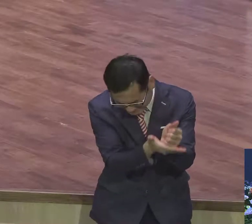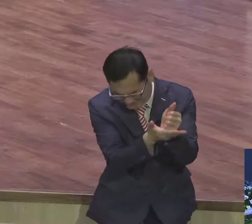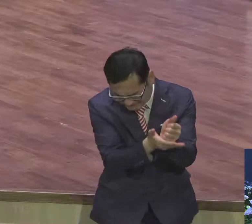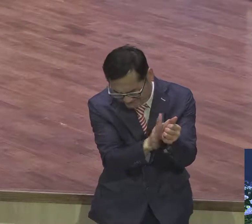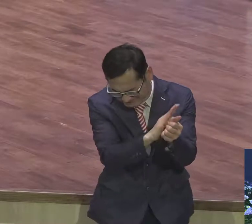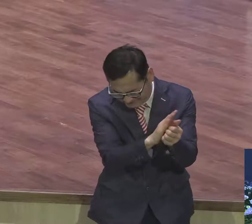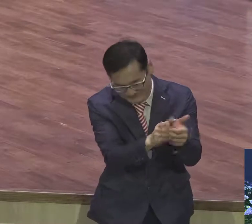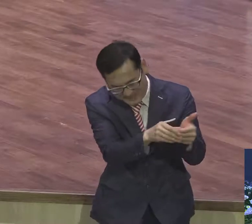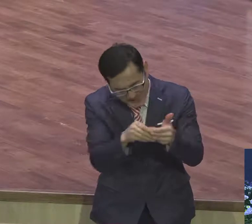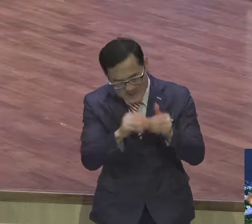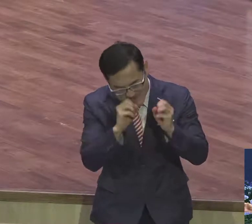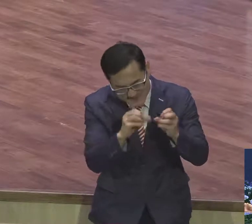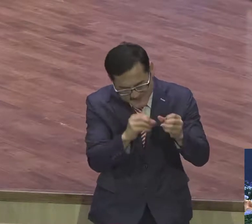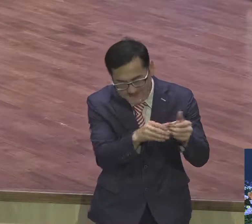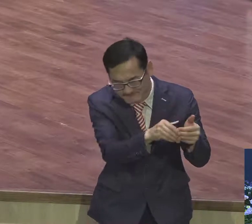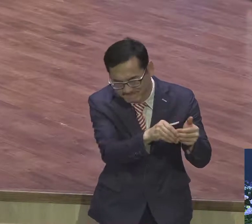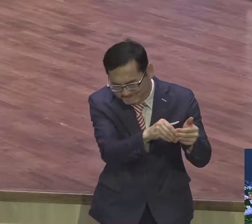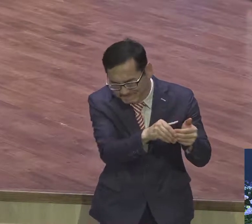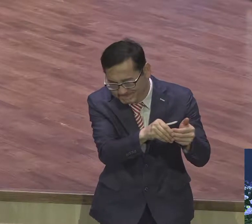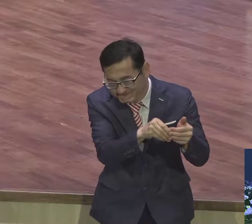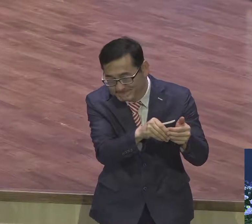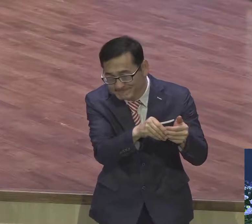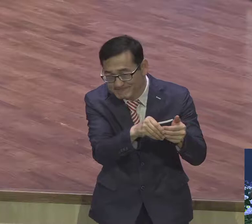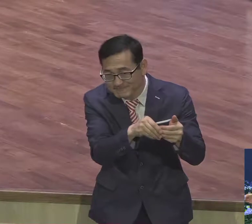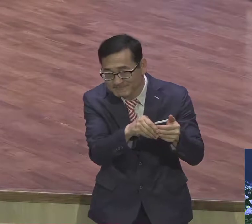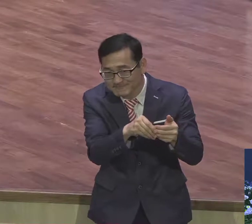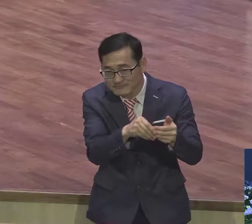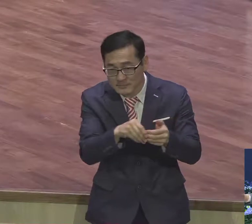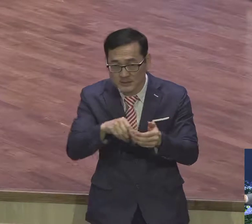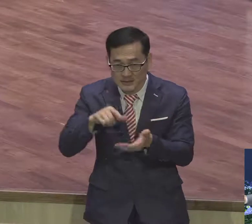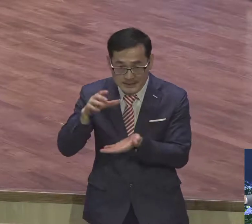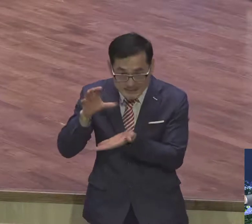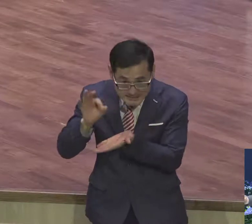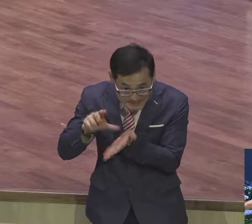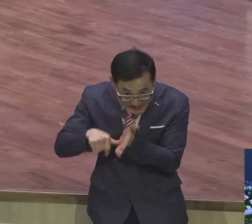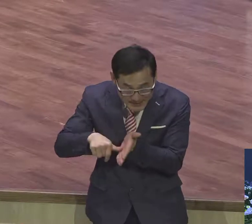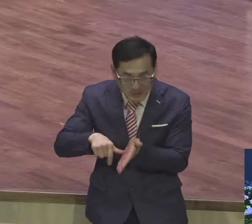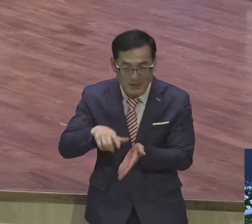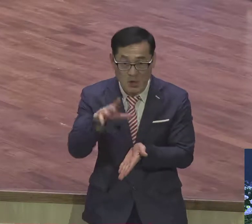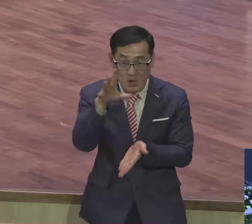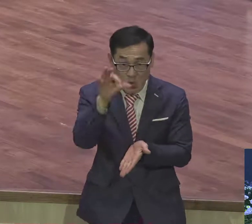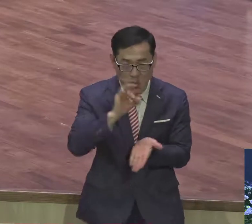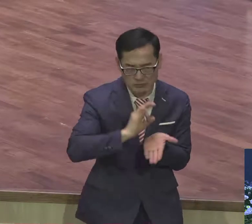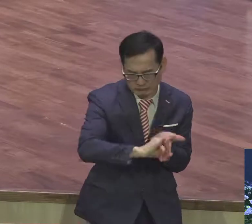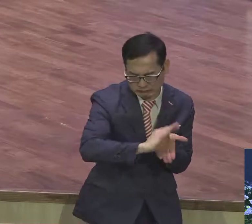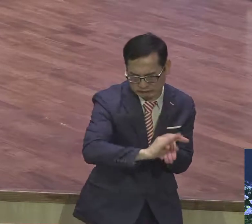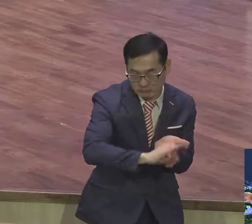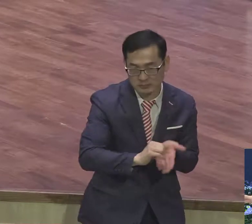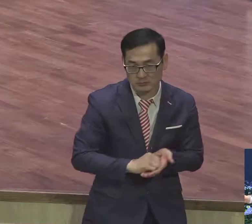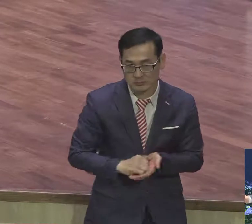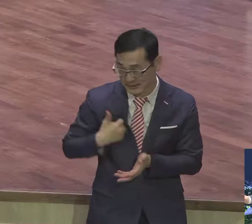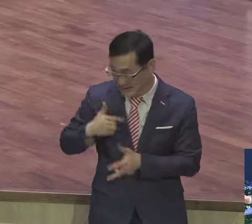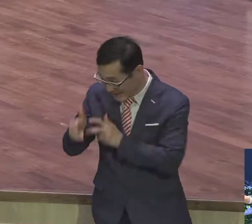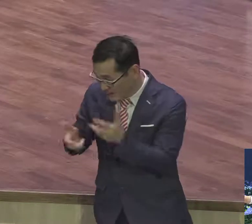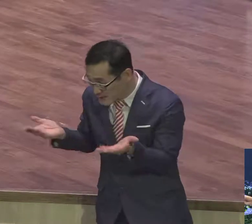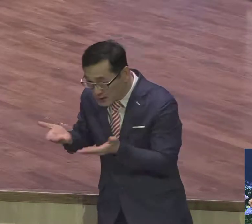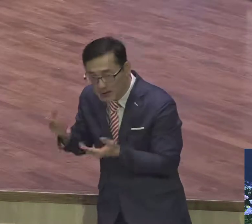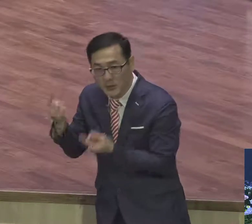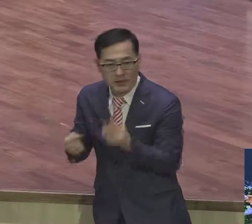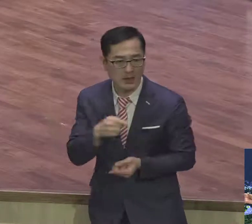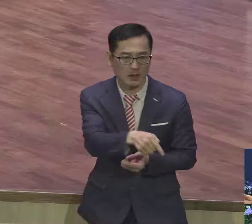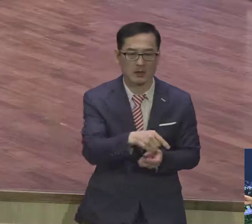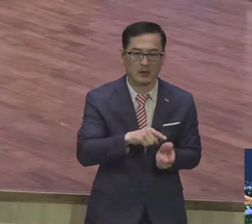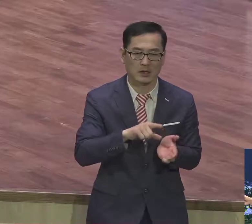위해서 그야말로 전도와 보험을 증가하는 게 시간 물질 다 뺏겼어. 내 사업보다도 그 시간 더 많이 갔어.